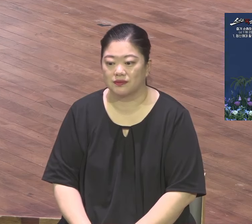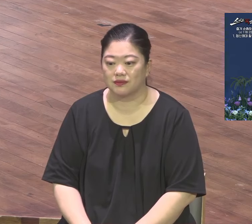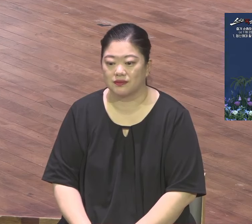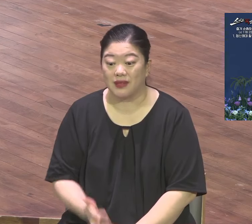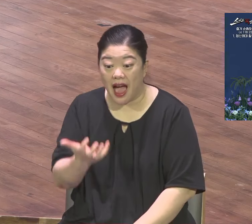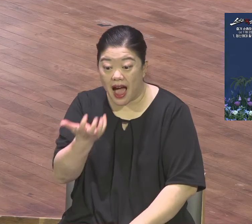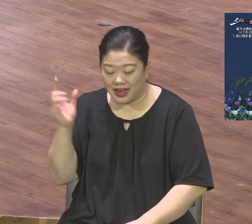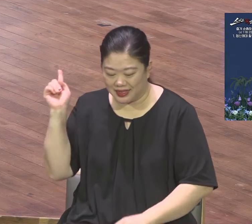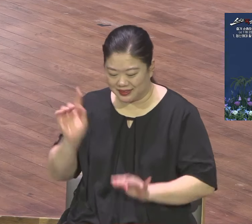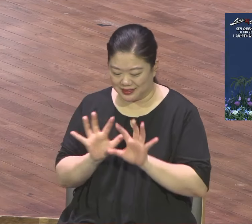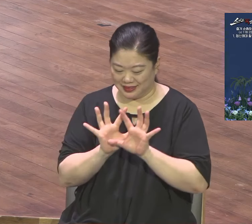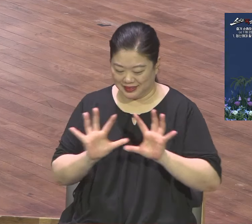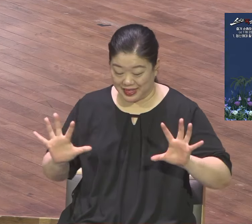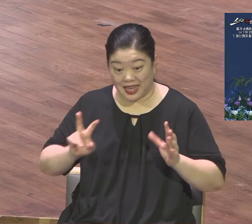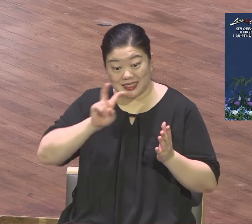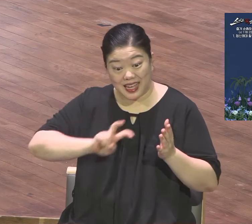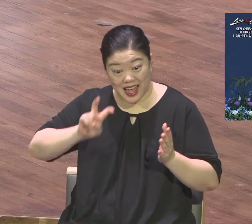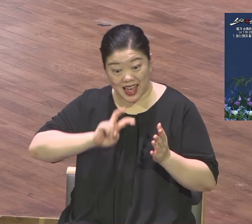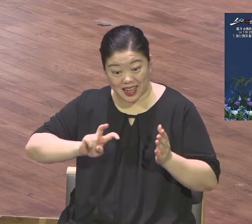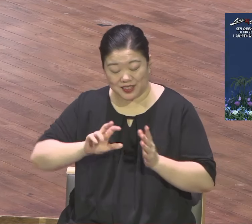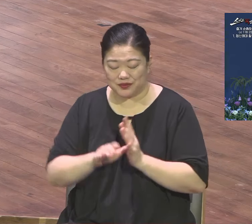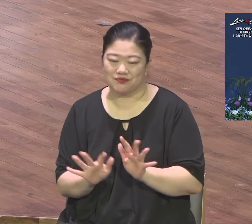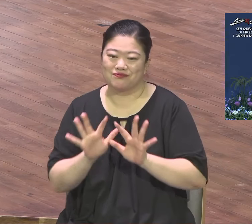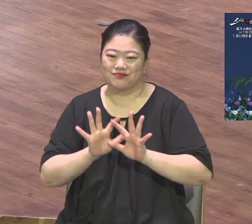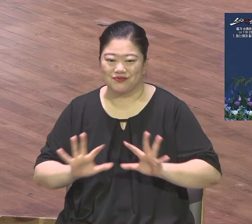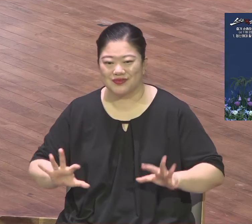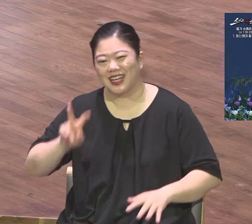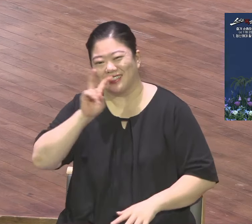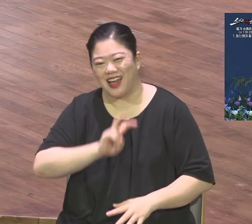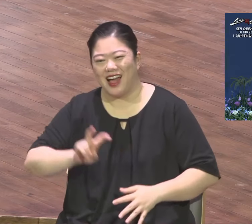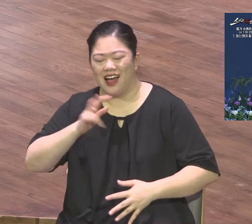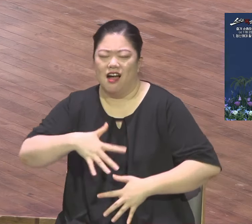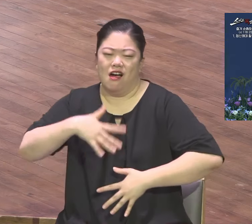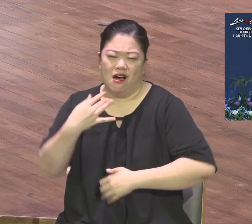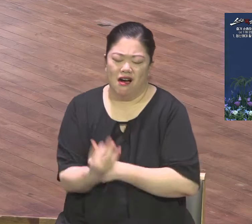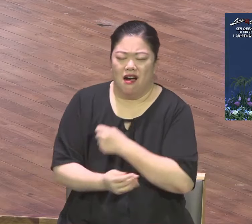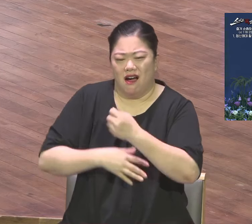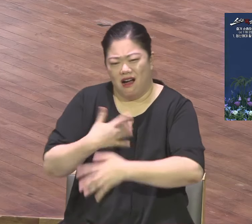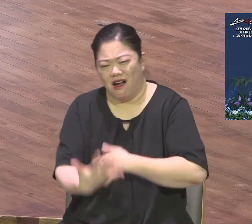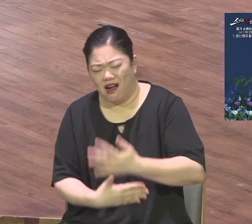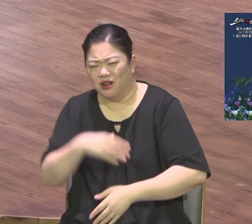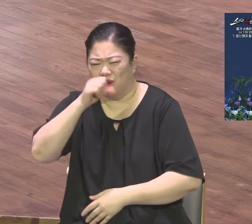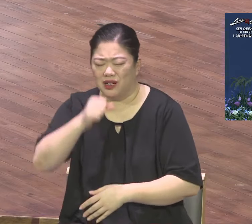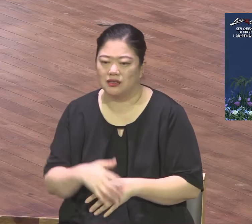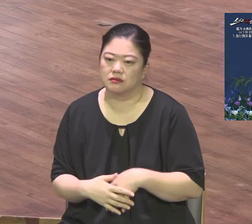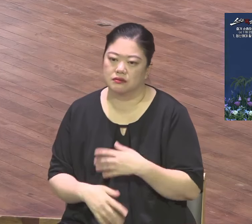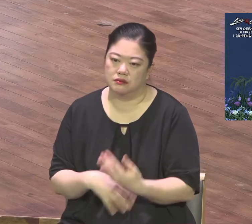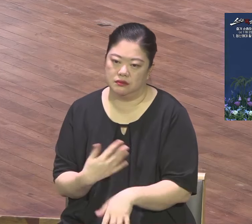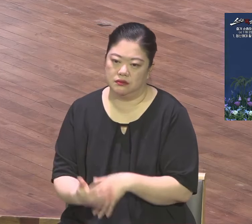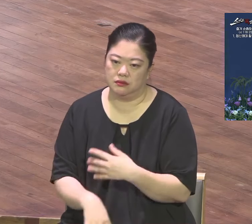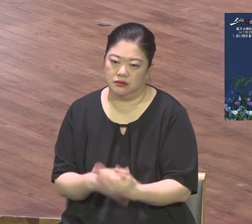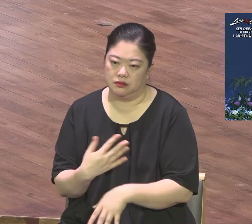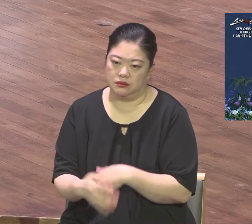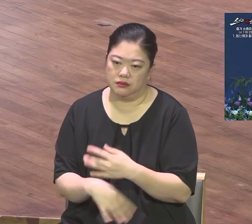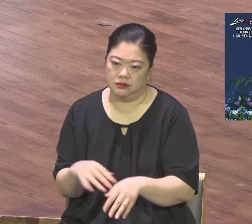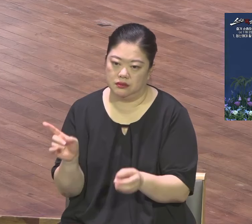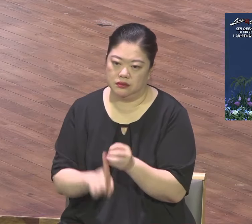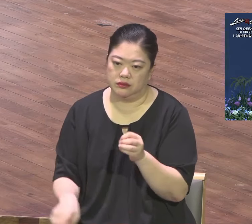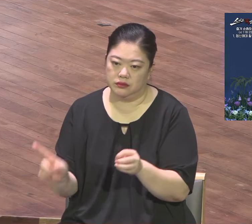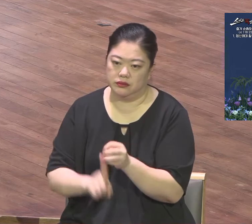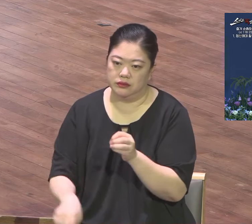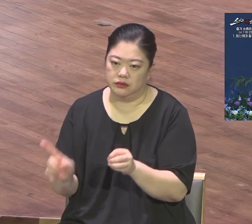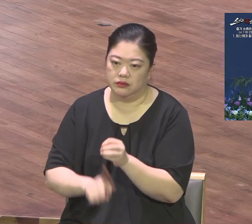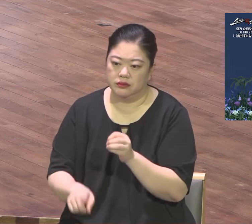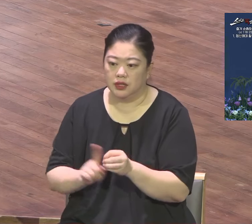찬양 내용 속에 기도가 들어있는 그 찬양을 통해 영혼이 막 힘을 얻고 사는 거 치유가 되고 막